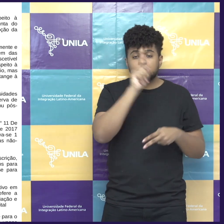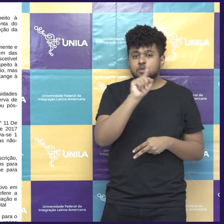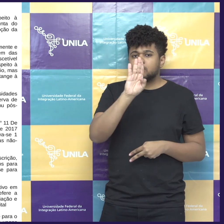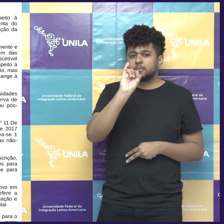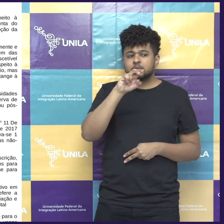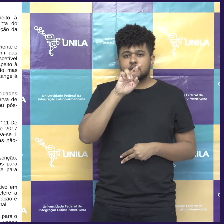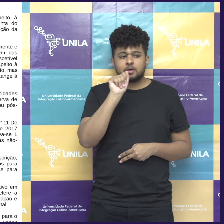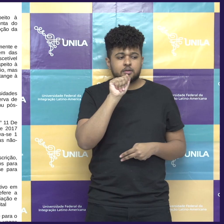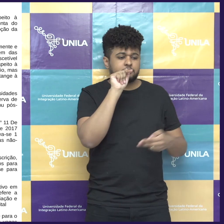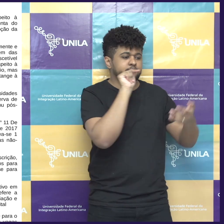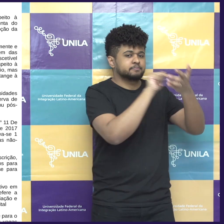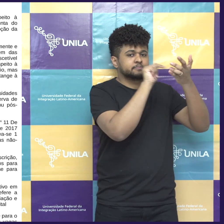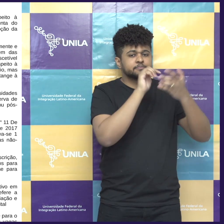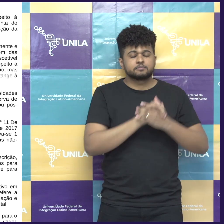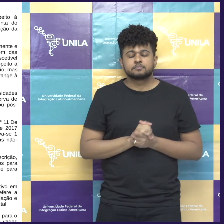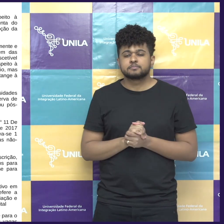binárias.